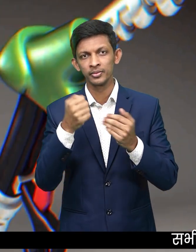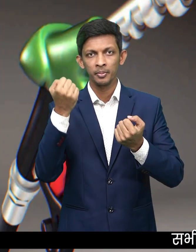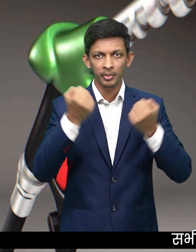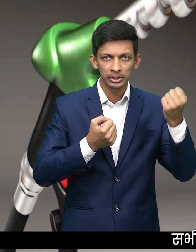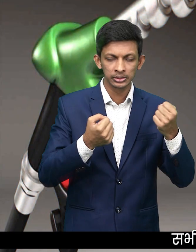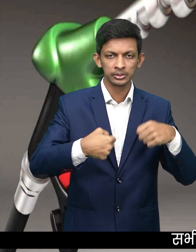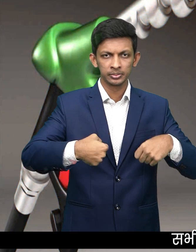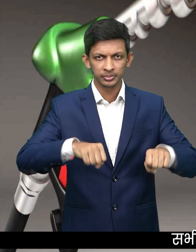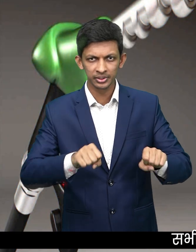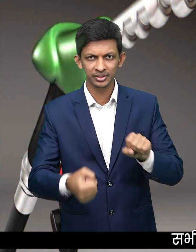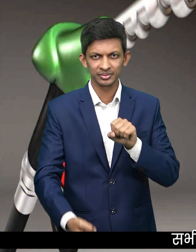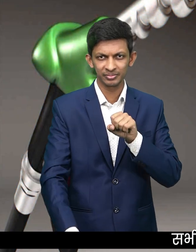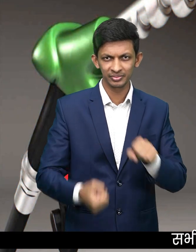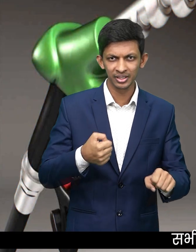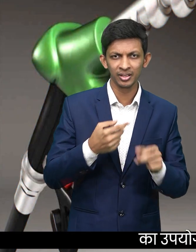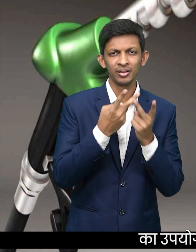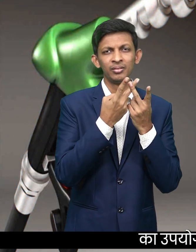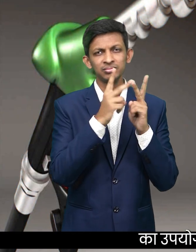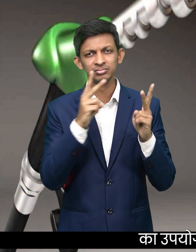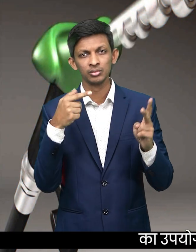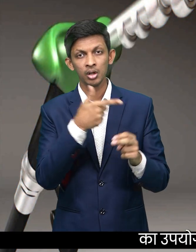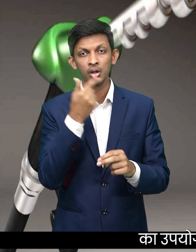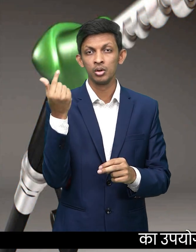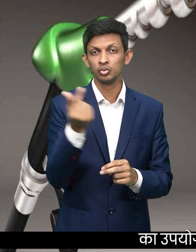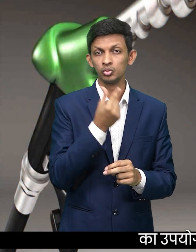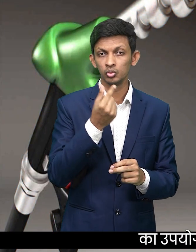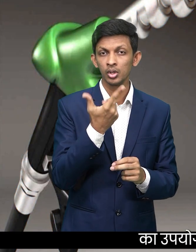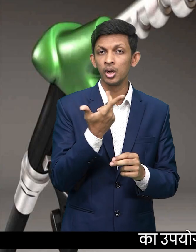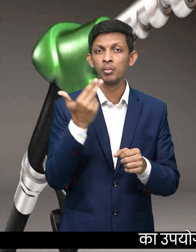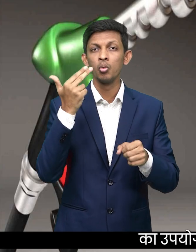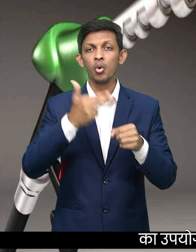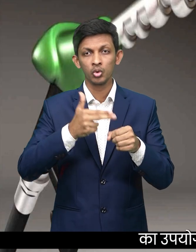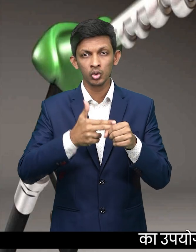सभी वाहन पेट्रोल या डीजल जैसे ईंधन का उपयोग करके चलते हैं।